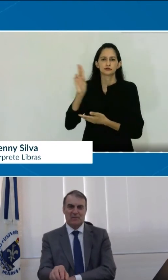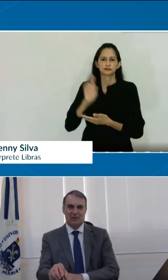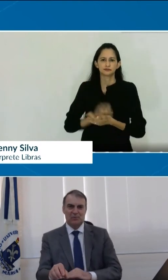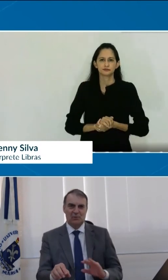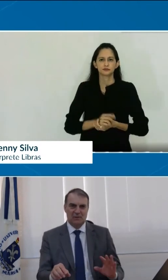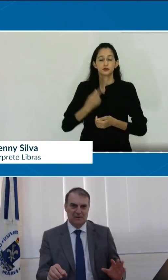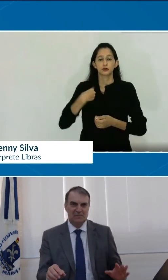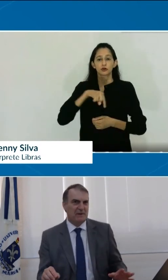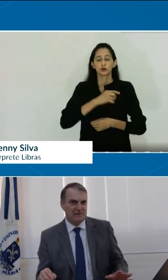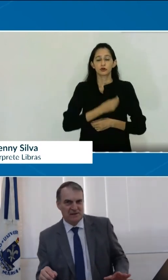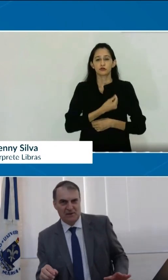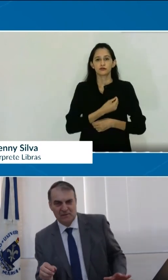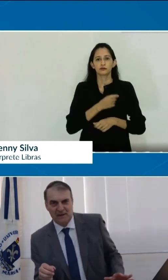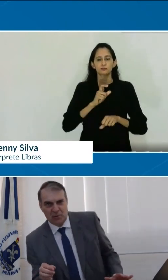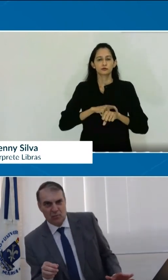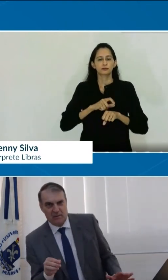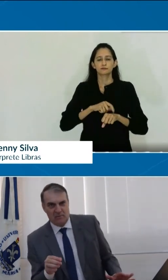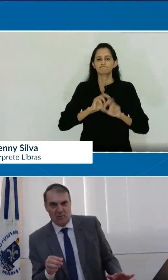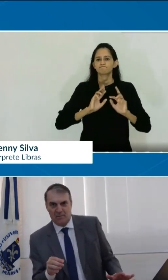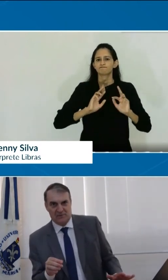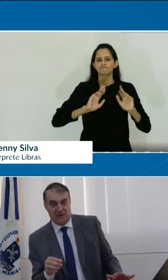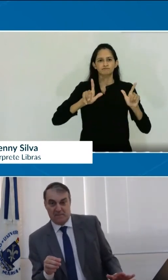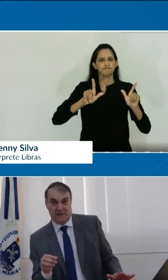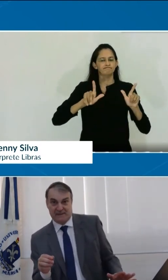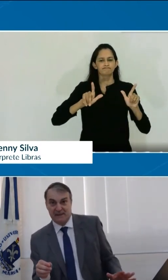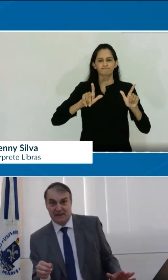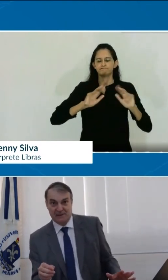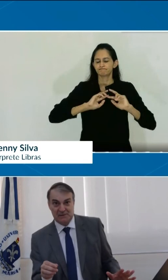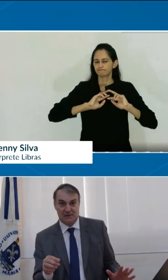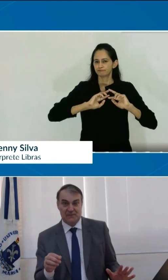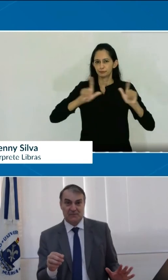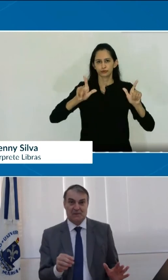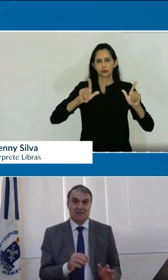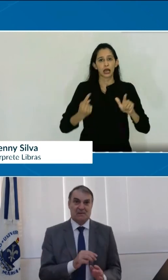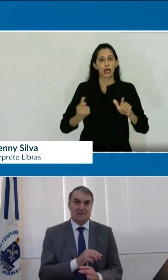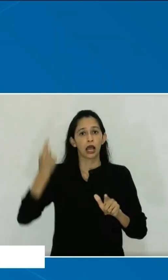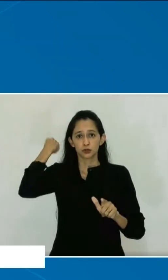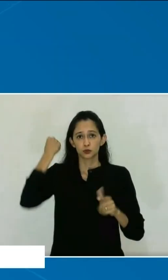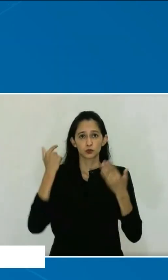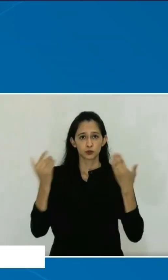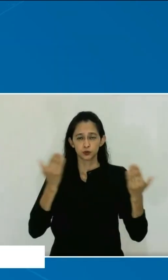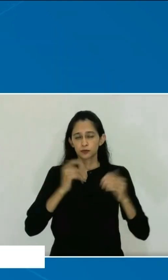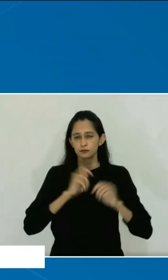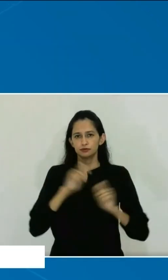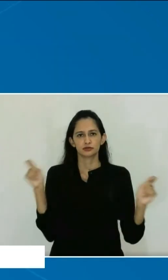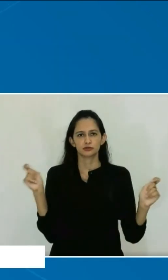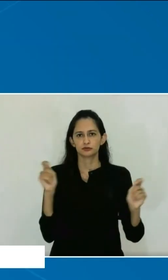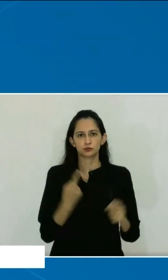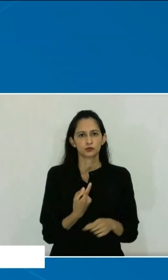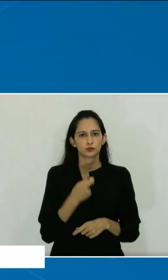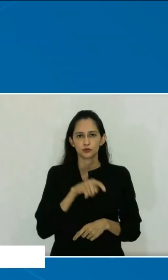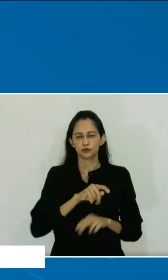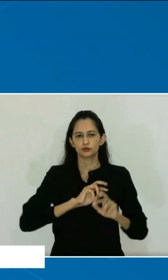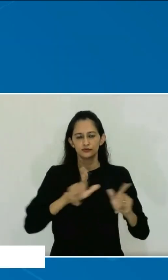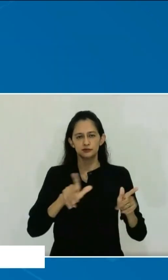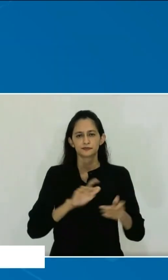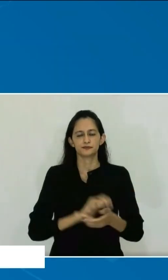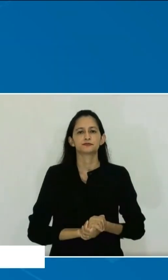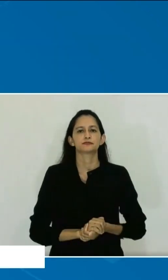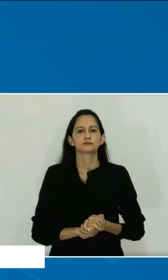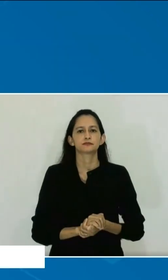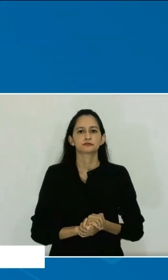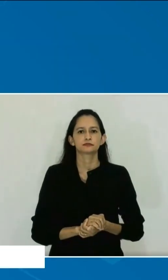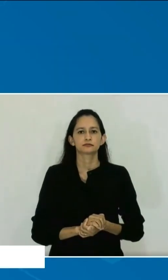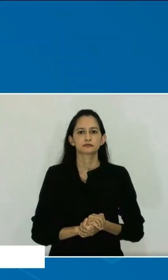vivendo um momento ímpar, sem dúvida nenhuma, um momento sem precedentes, né? Há muito tempo vem se